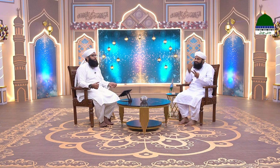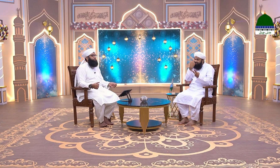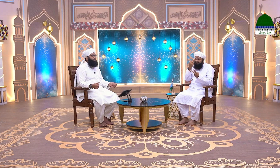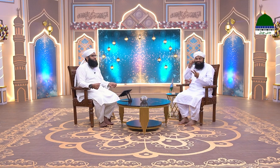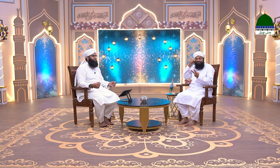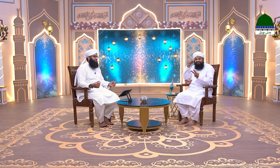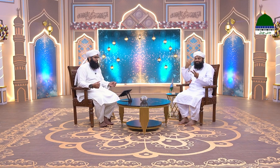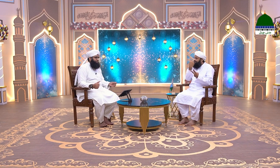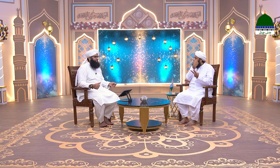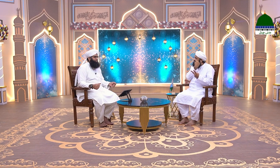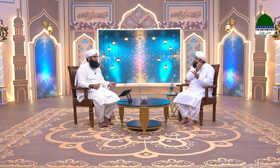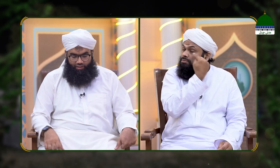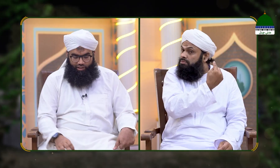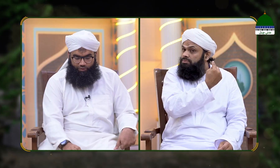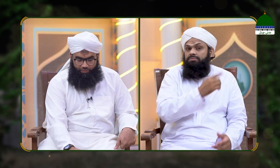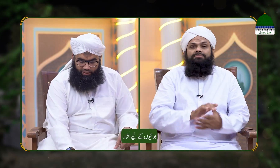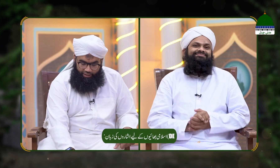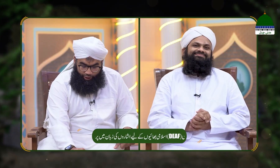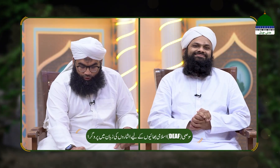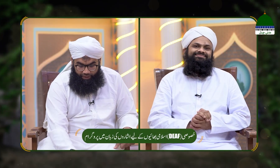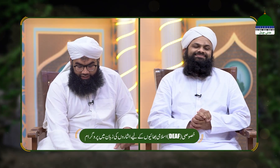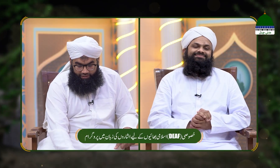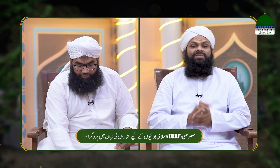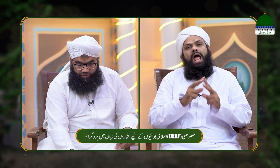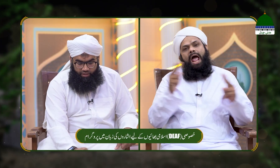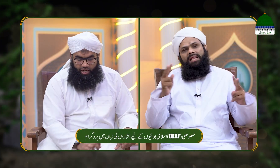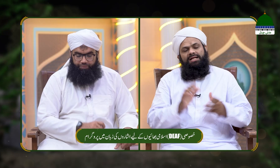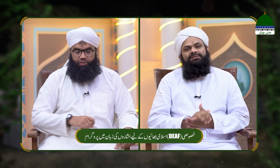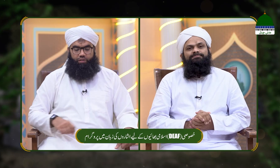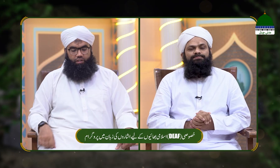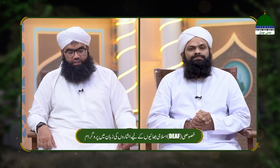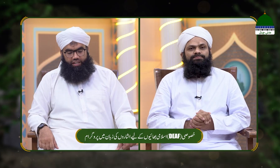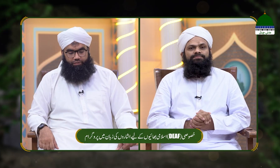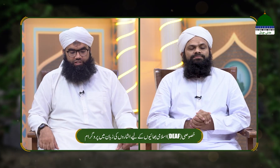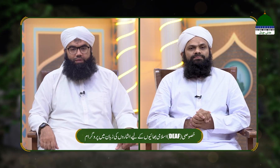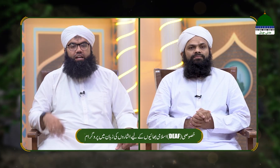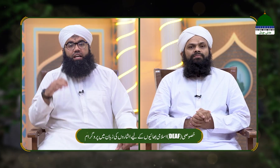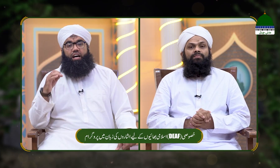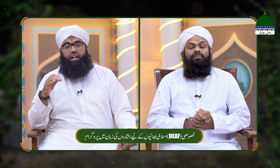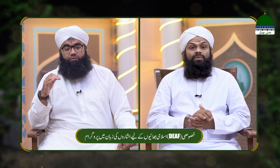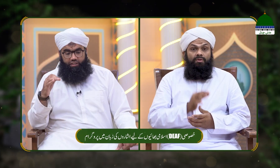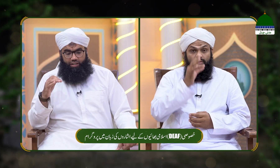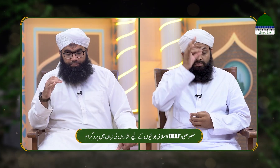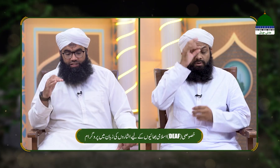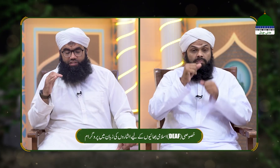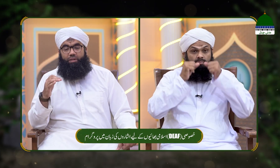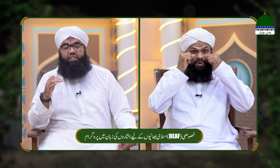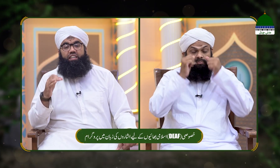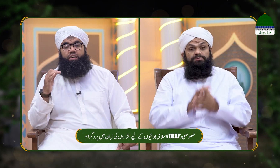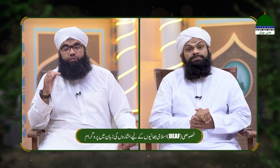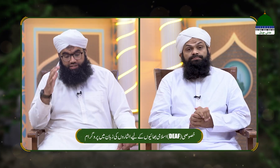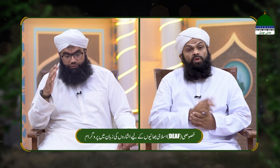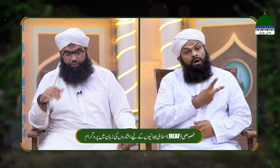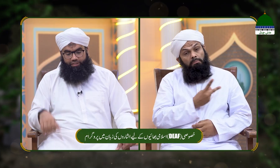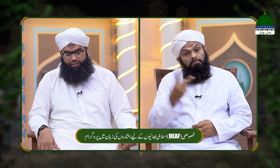مبارک آنکھوں میں لگاتے، اللہ اکبر۔ ایک اور پیاری ادا، آپ صلی اللہ علیہ وآلہ وسلم ہر وقت اپنی زبان